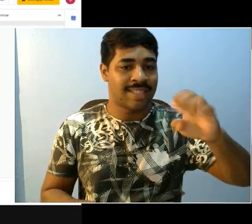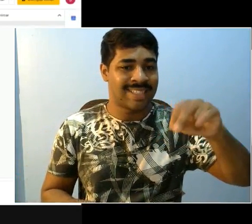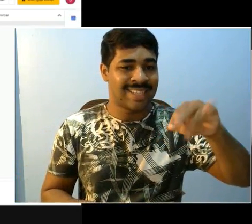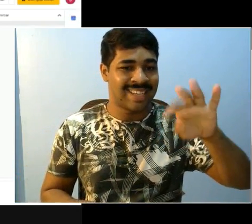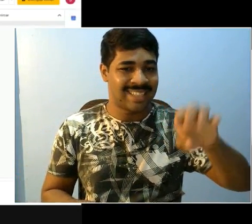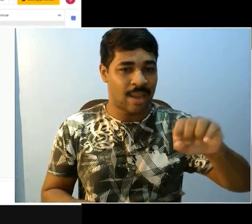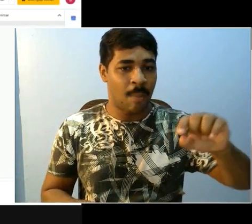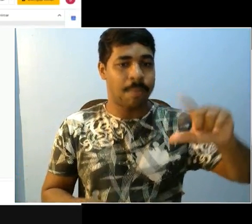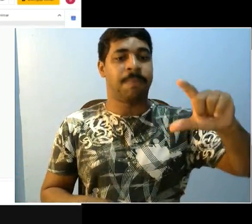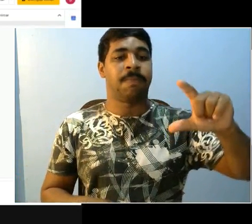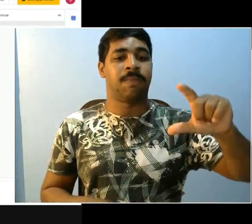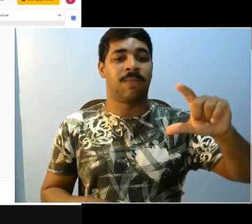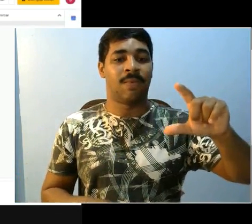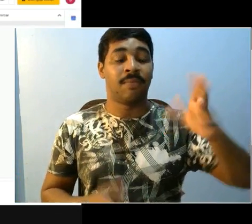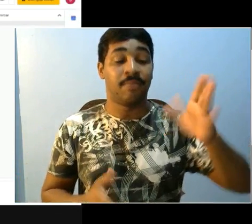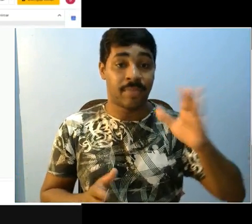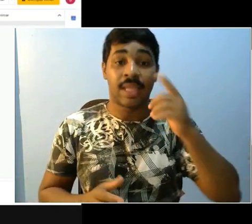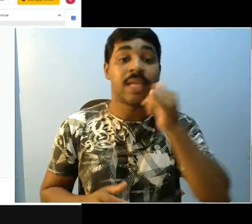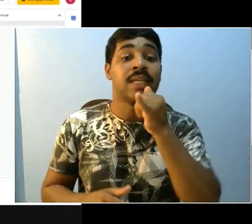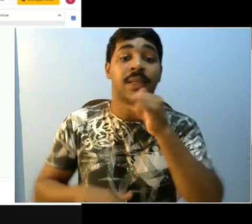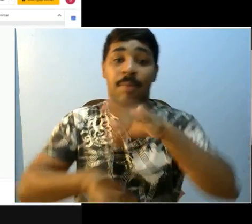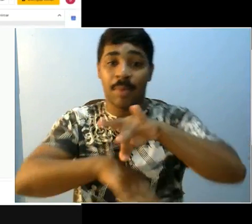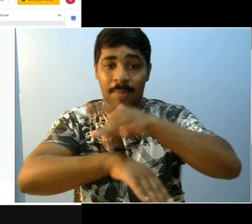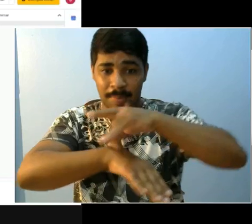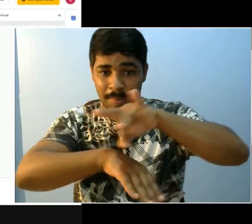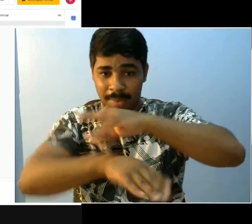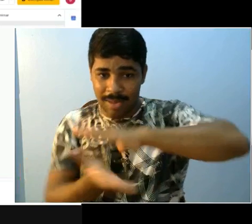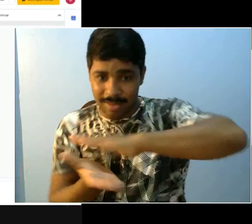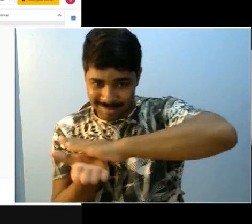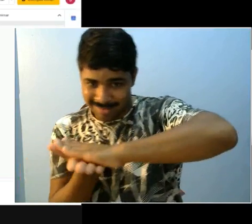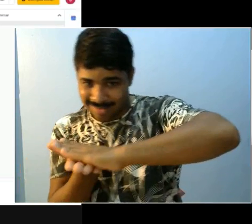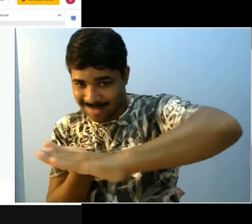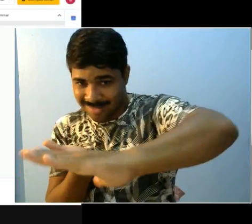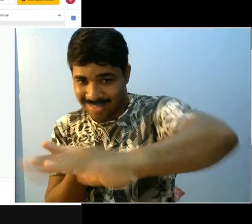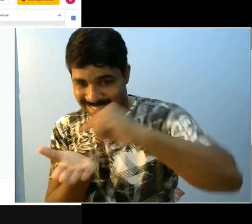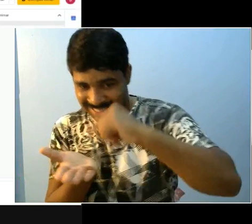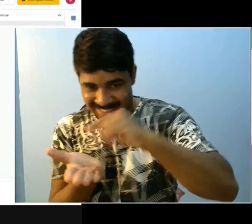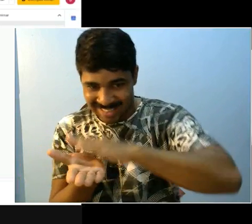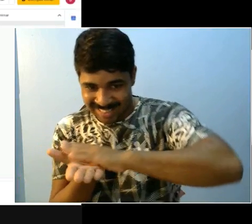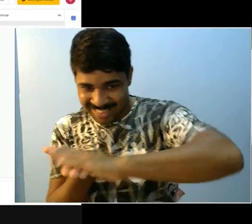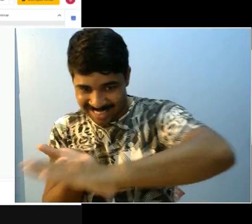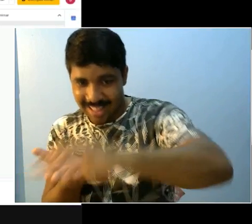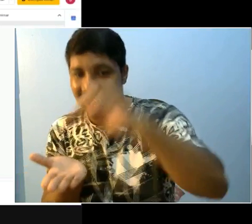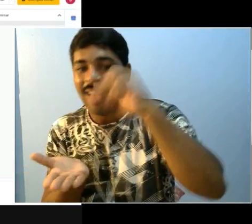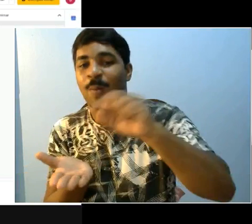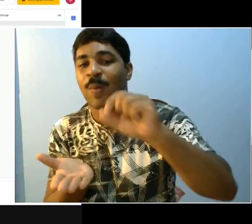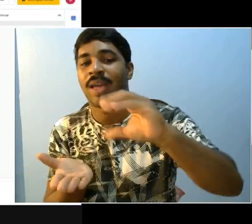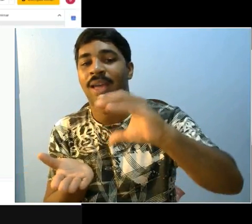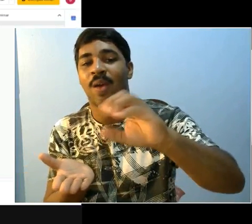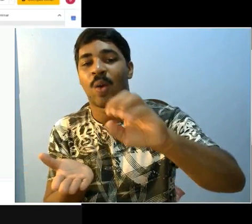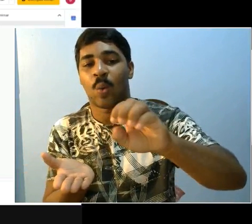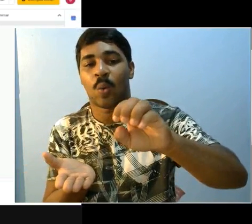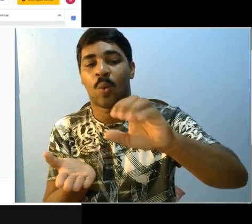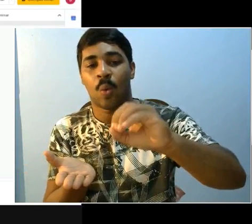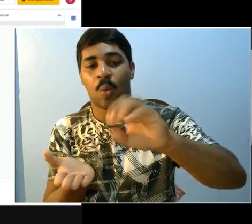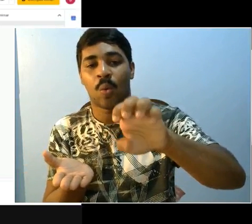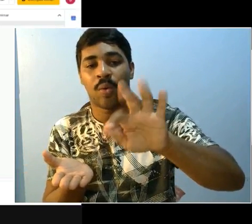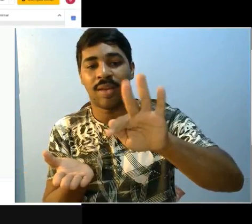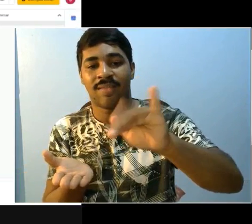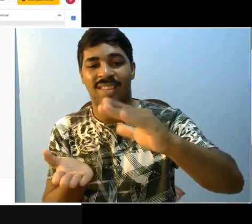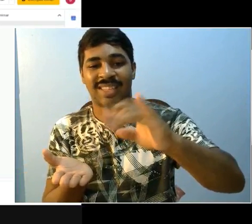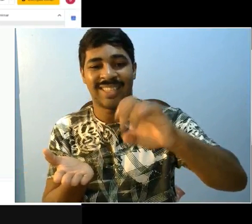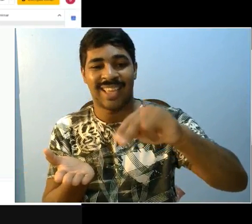superfície irregular, bem irregular. Já a cerâmica é uma superfície mais